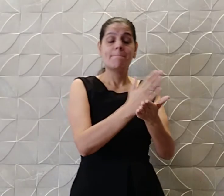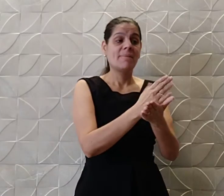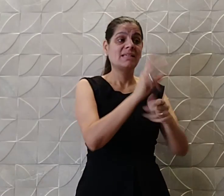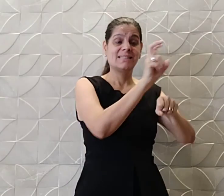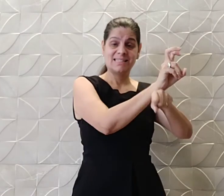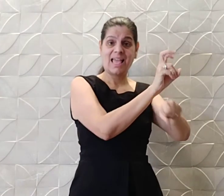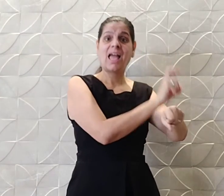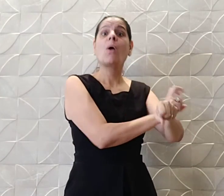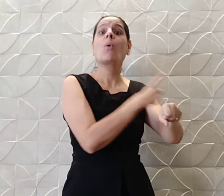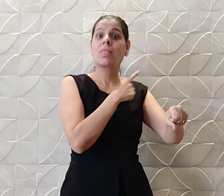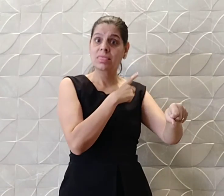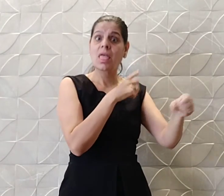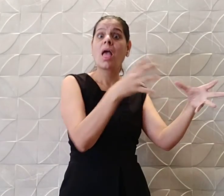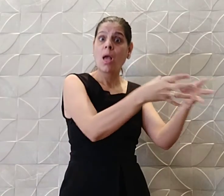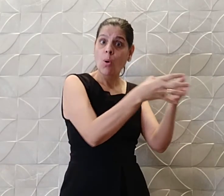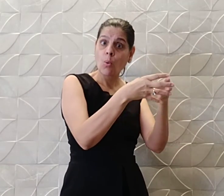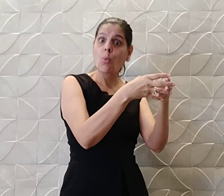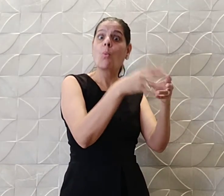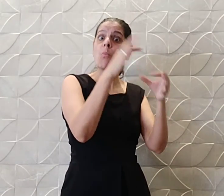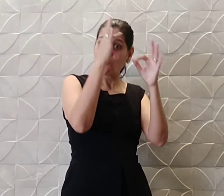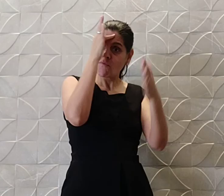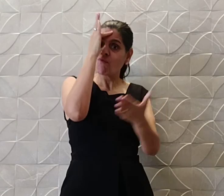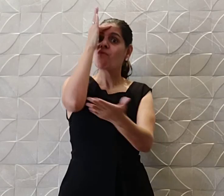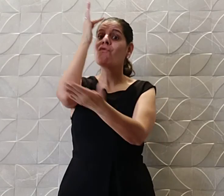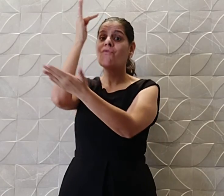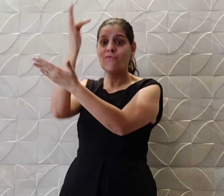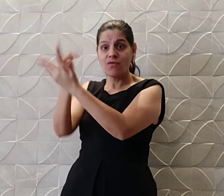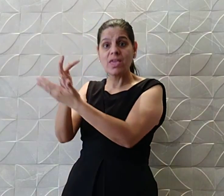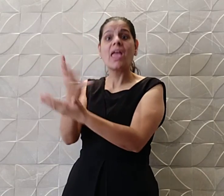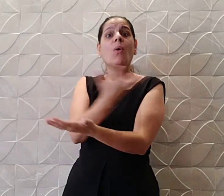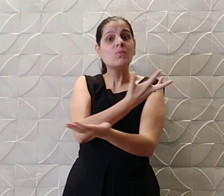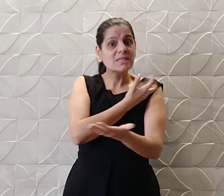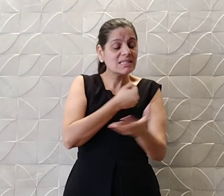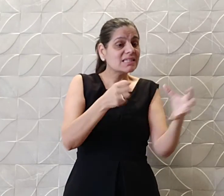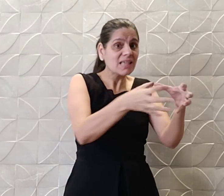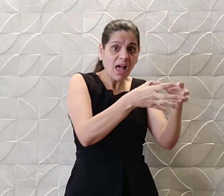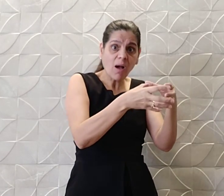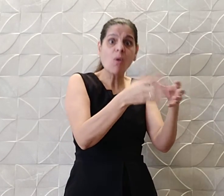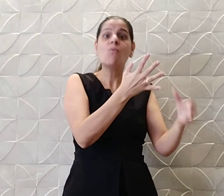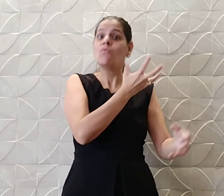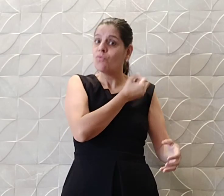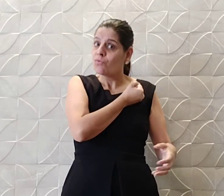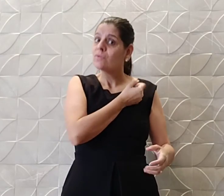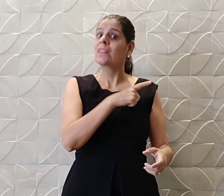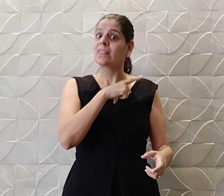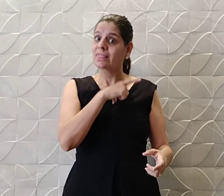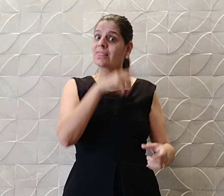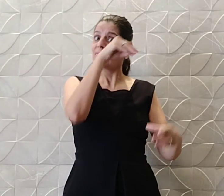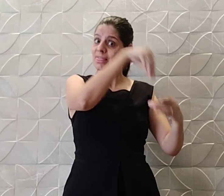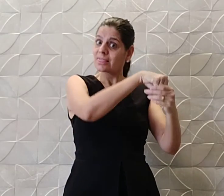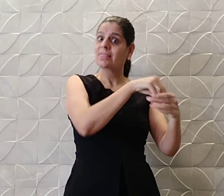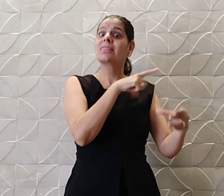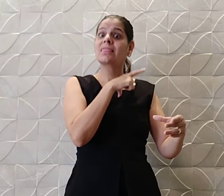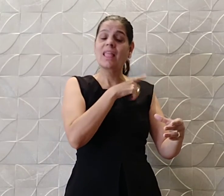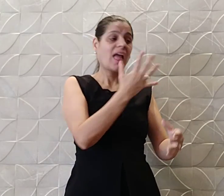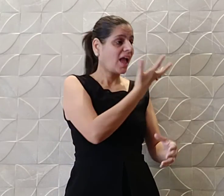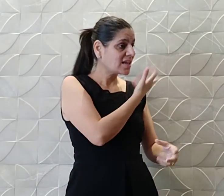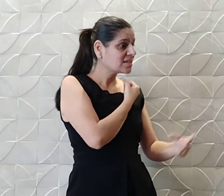um remanescente fiel, há salvos lá no meio daquele povo, há salvos espalhados por toda a terra